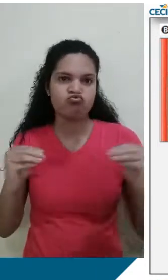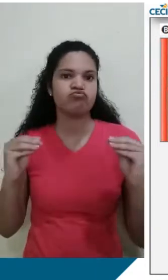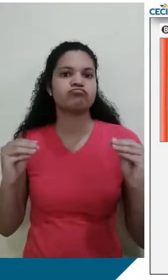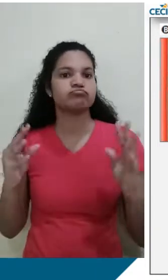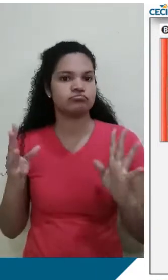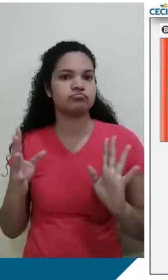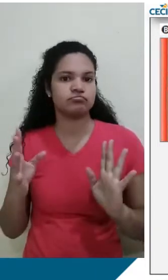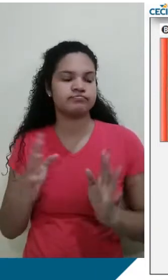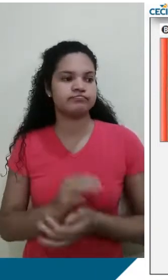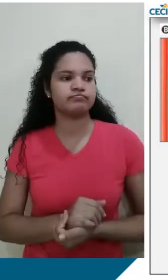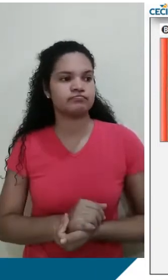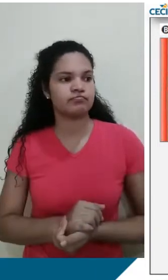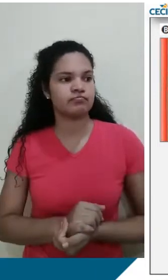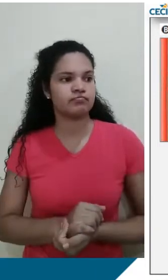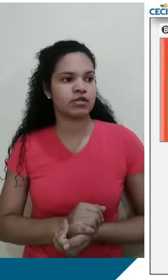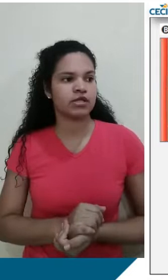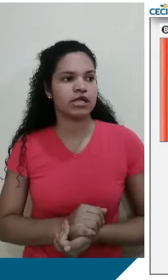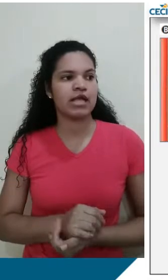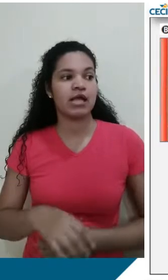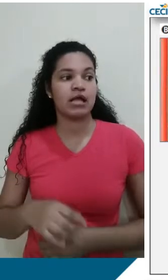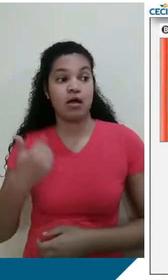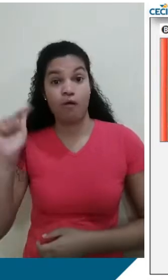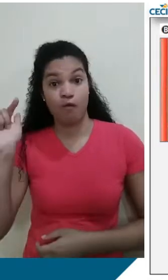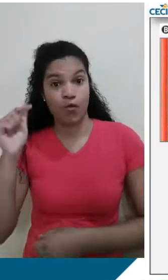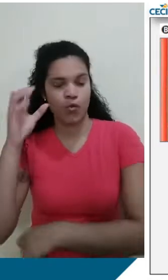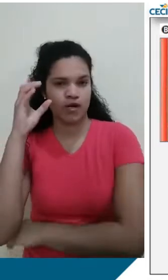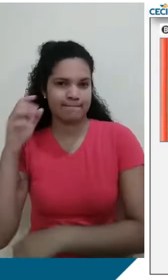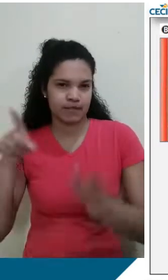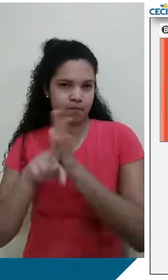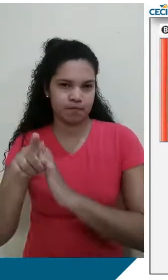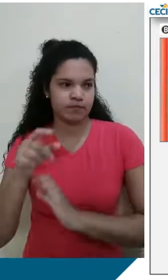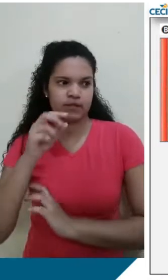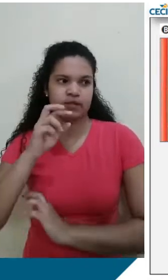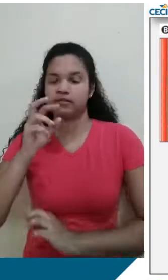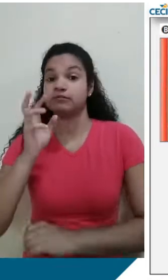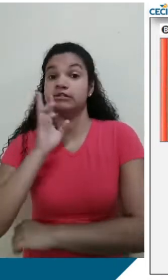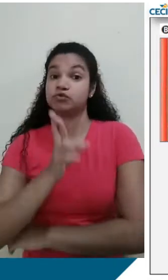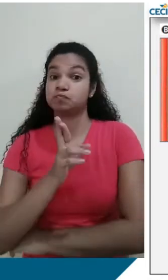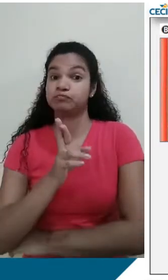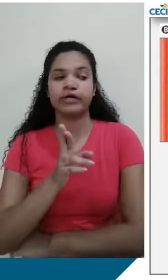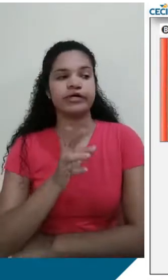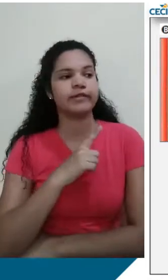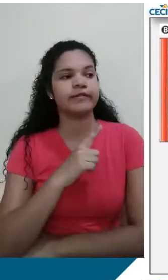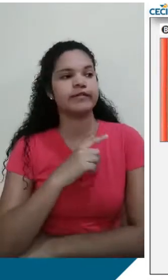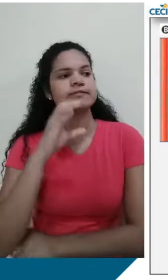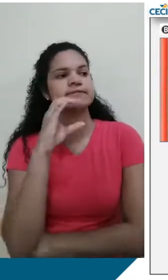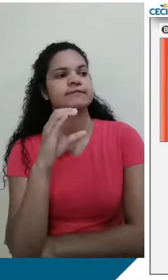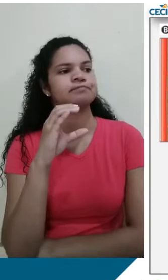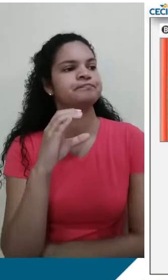culminam com o processo inflamatório. A alternativa C traz a ideia de remover